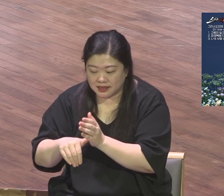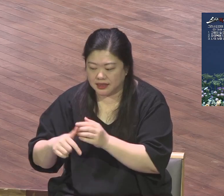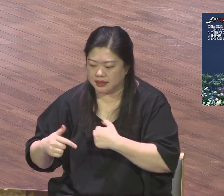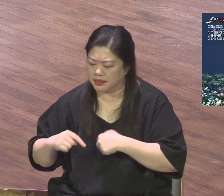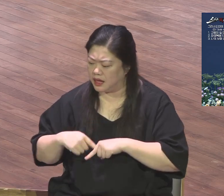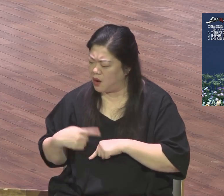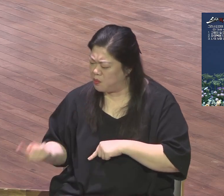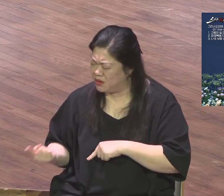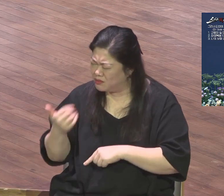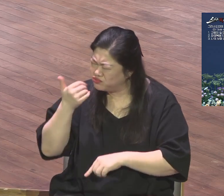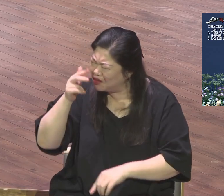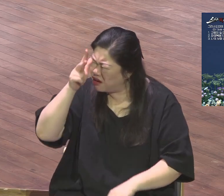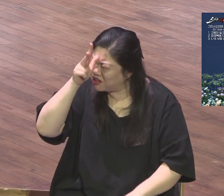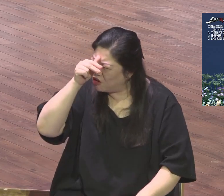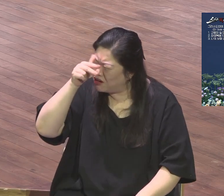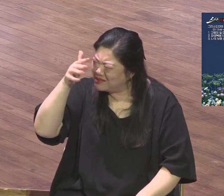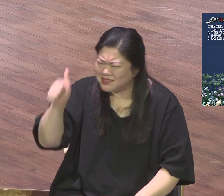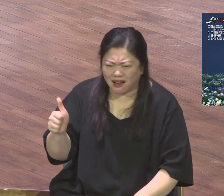아주 많이 하고 기도 많이 한 분인데,